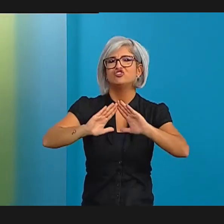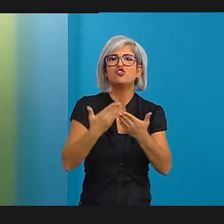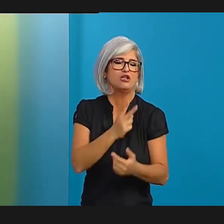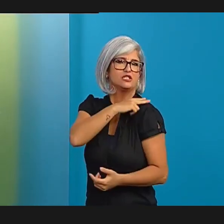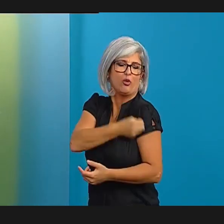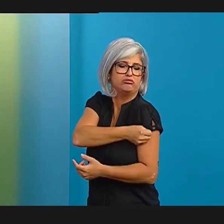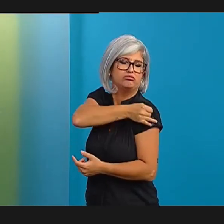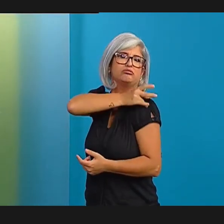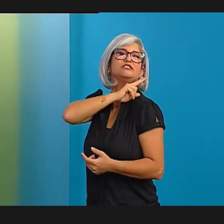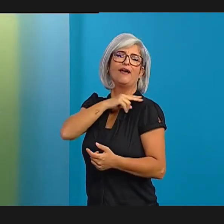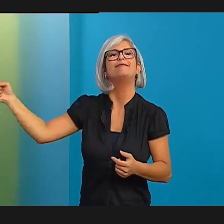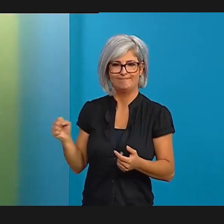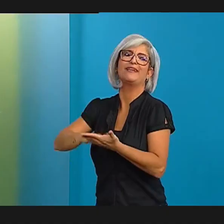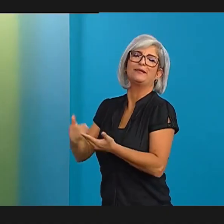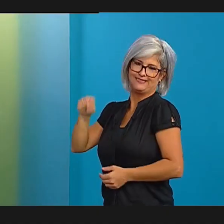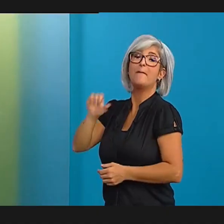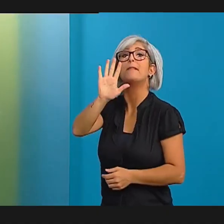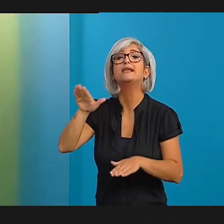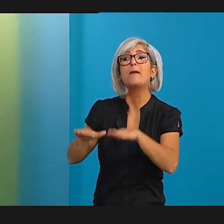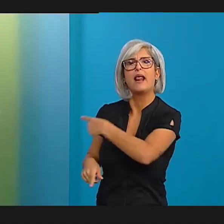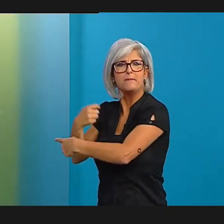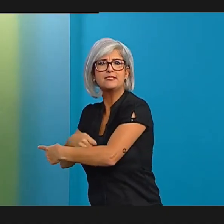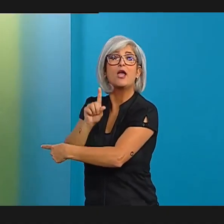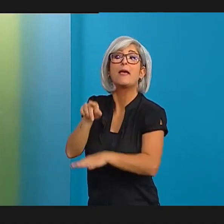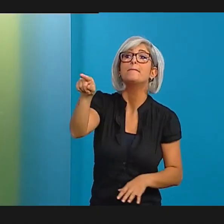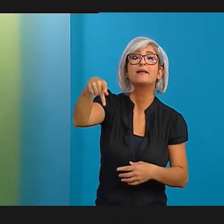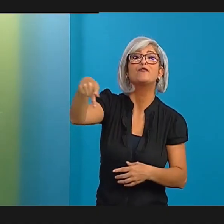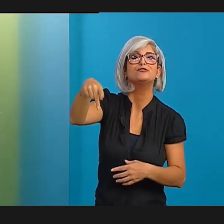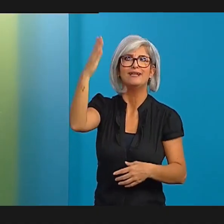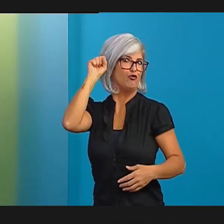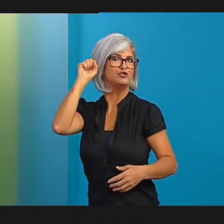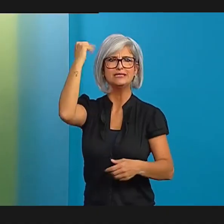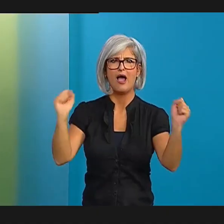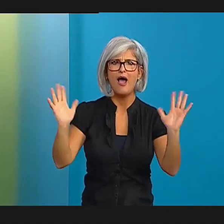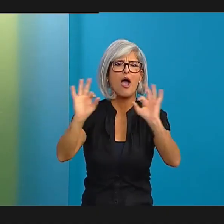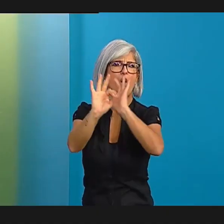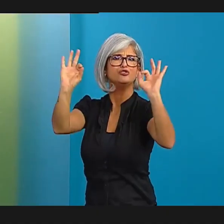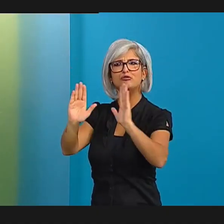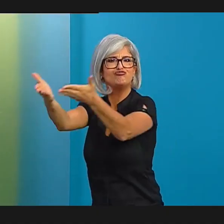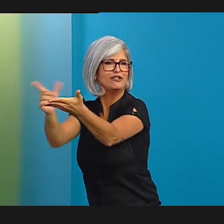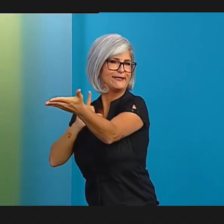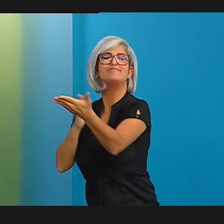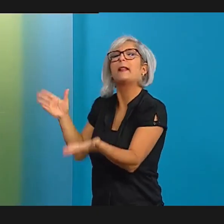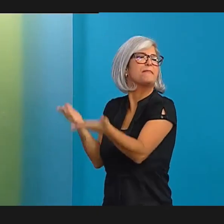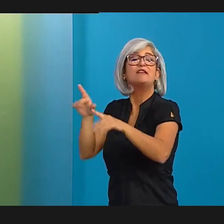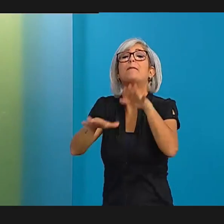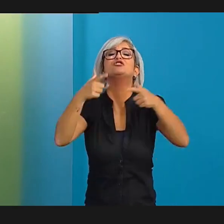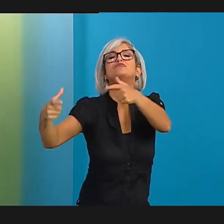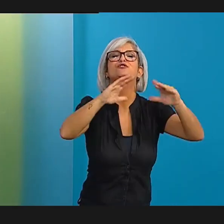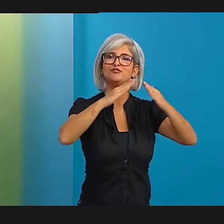não. Em ambientes formais, por exemplo, em escolas, esse profissional precisa estar presente. Em alguns momentos, não, quando uma professora, então ouvinte, tem conhecimento da língua de sinais e